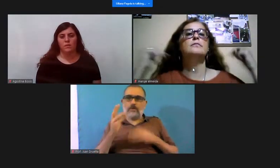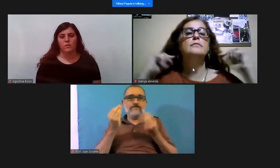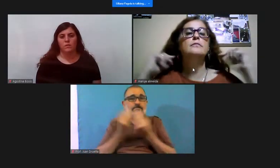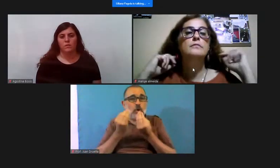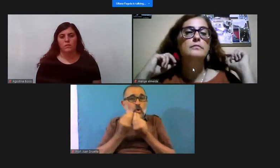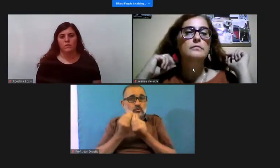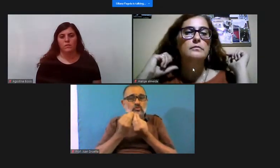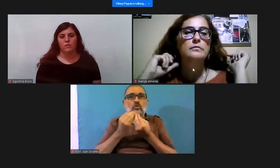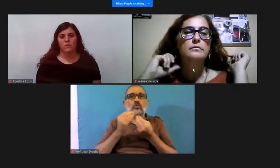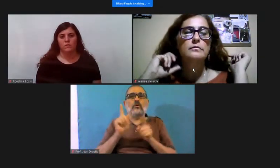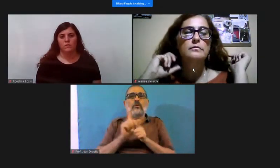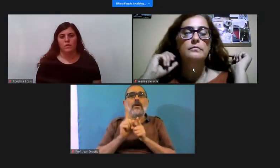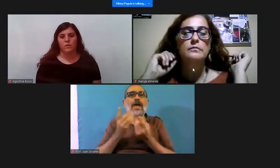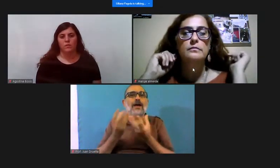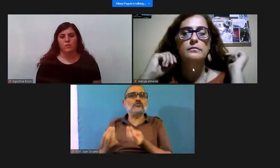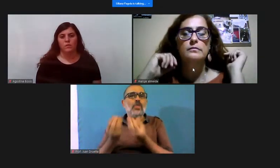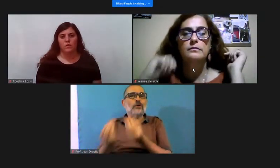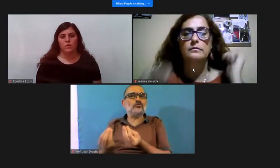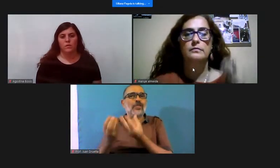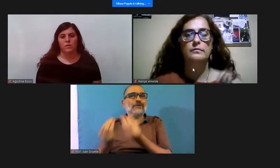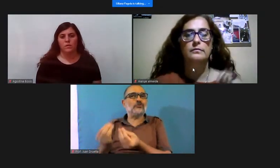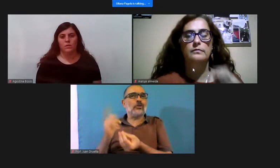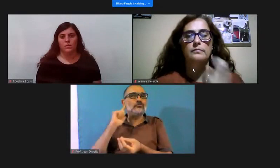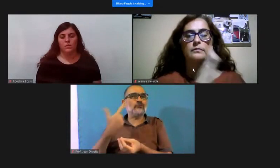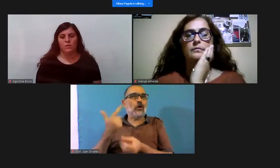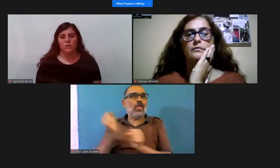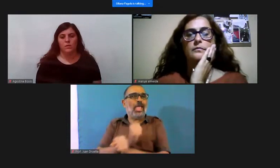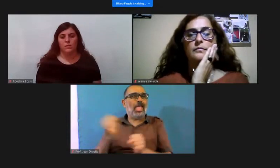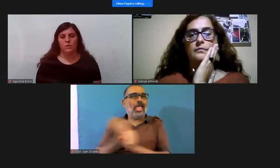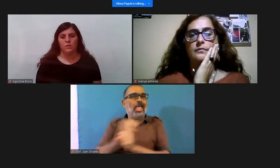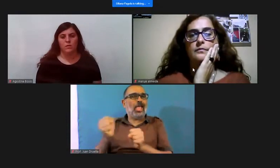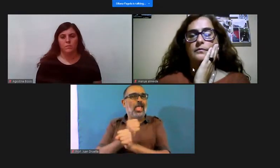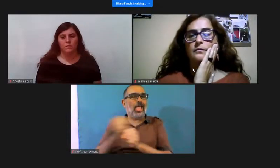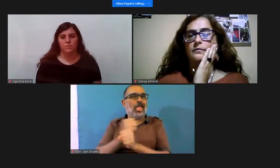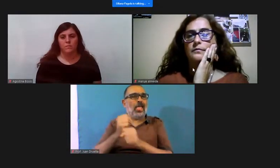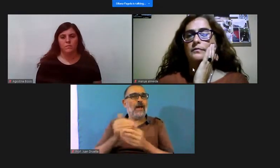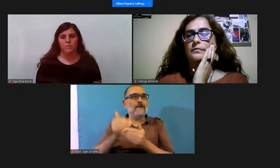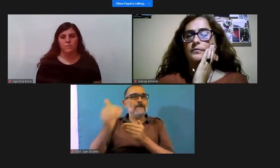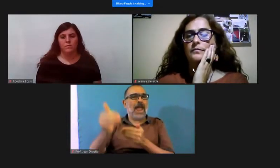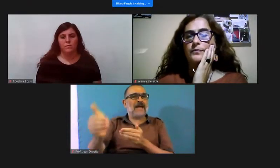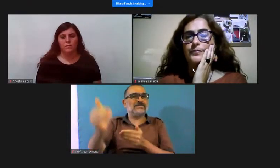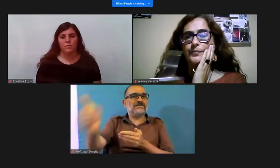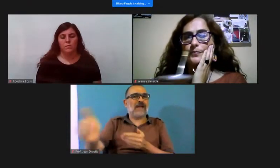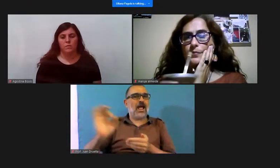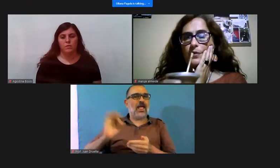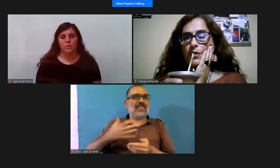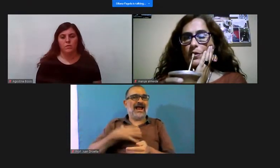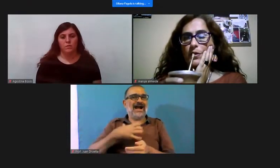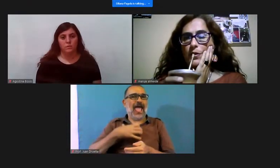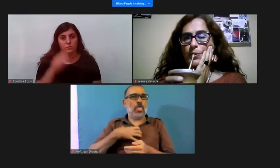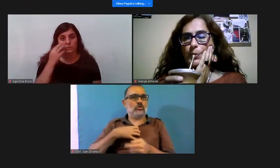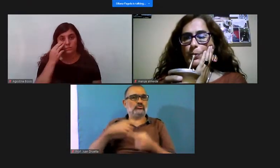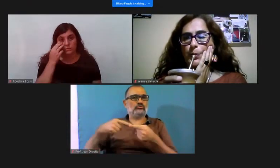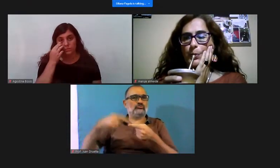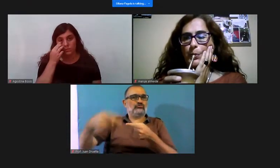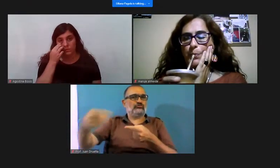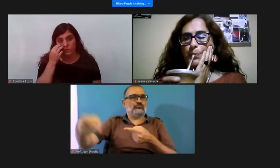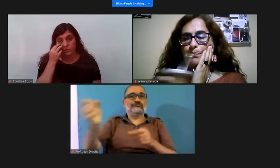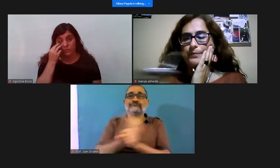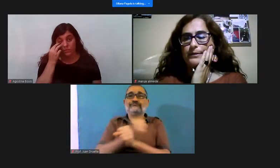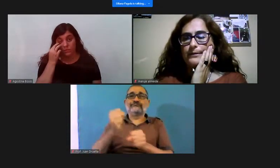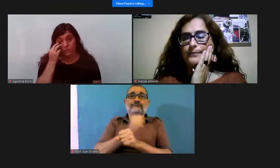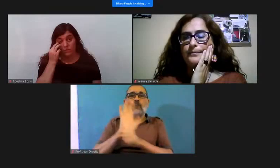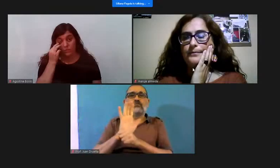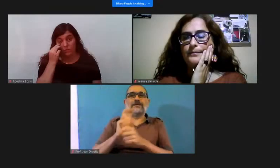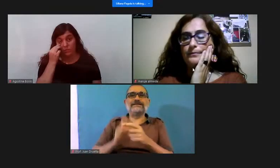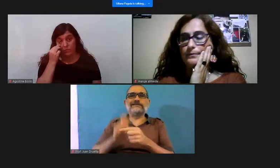En lo que yo veo, que lo que pasa con muchas de estas docentes que, bueno, que ayudan, y como